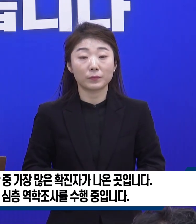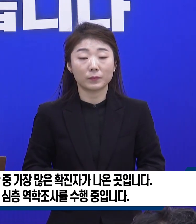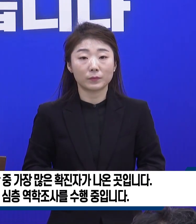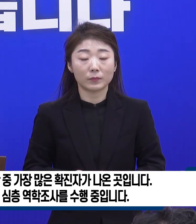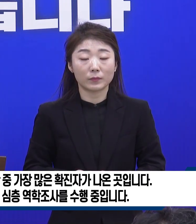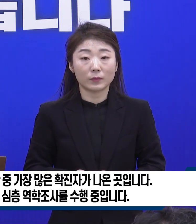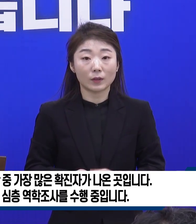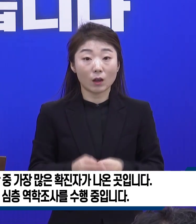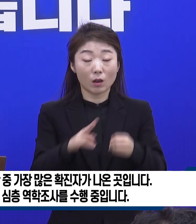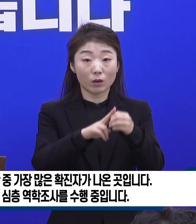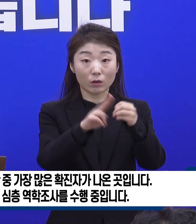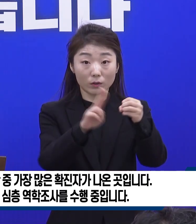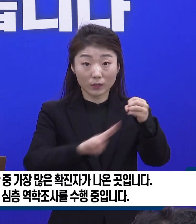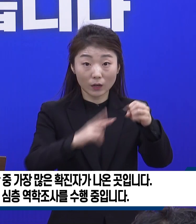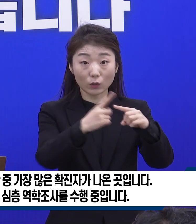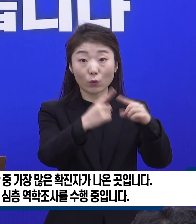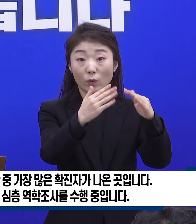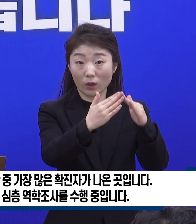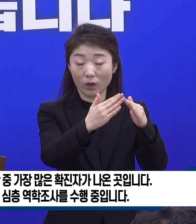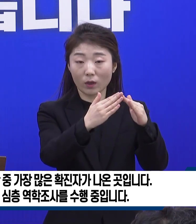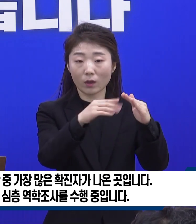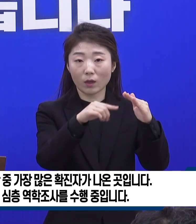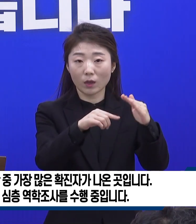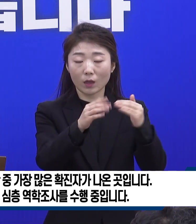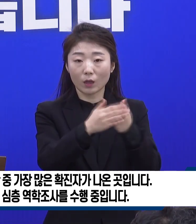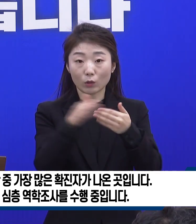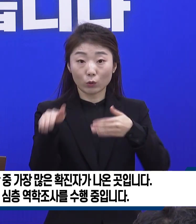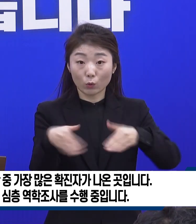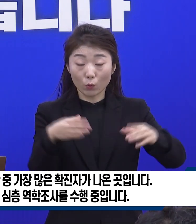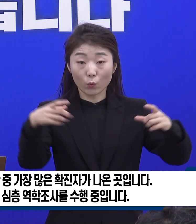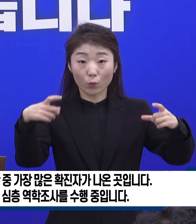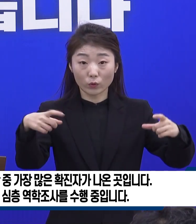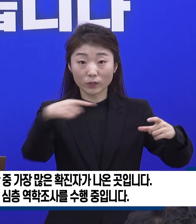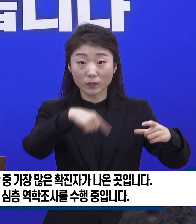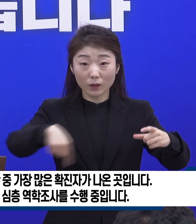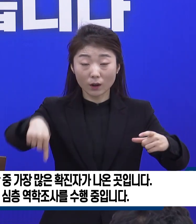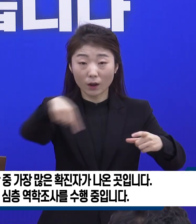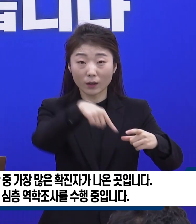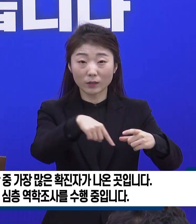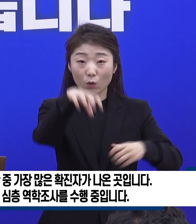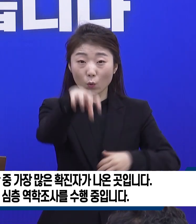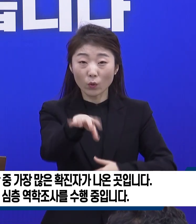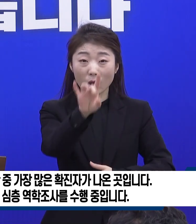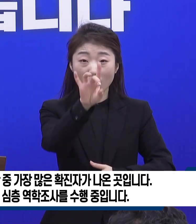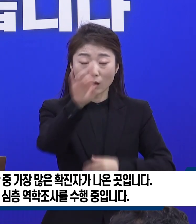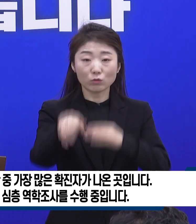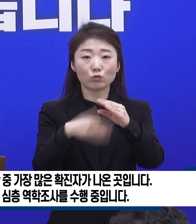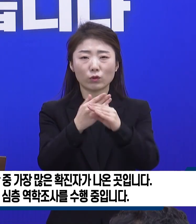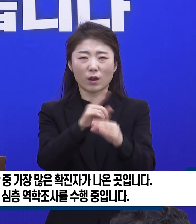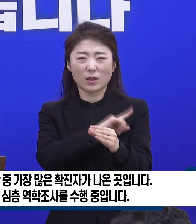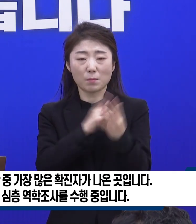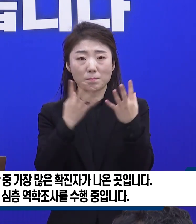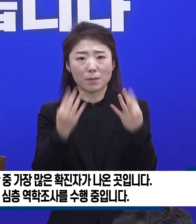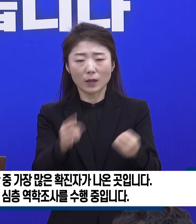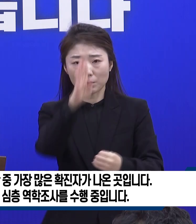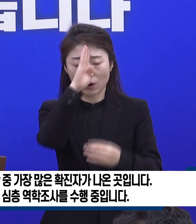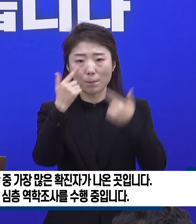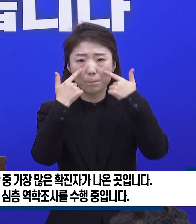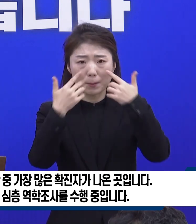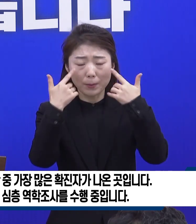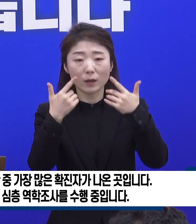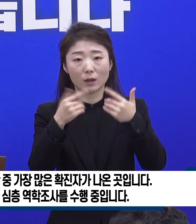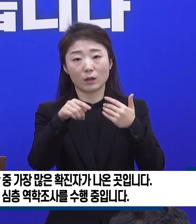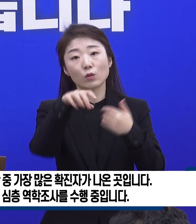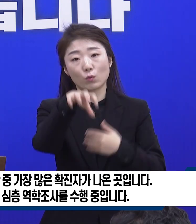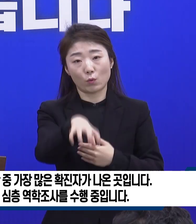대한예수교 침례의 거창교회는 우리 도내 단일지역, 단일집단 중 가장 많은 확진자가 나온 곳입니다. 오늘